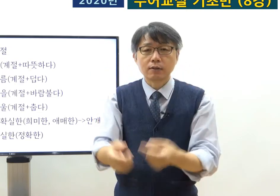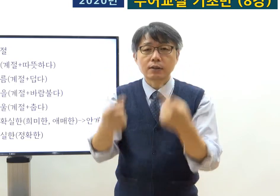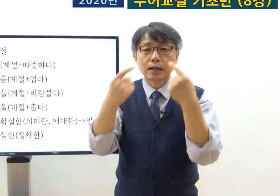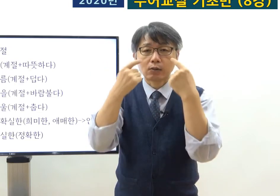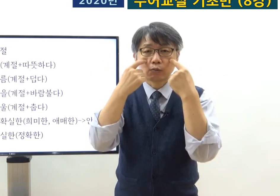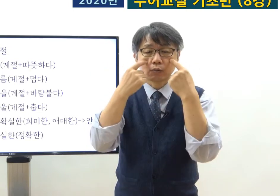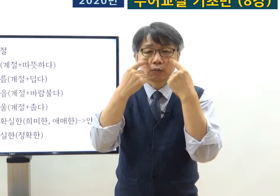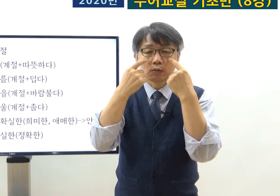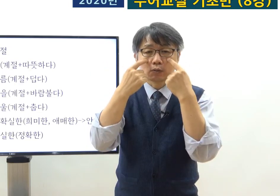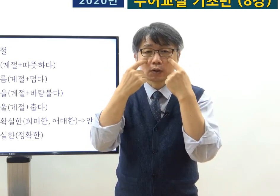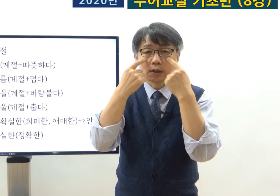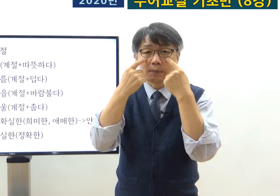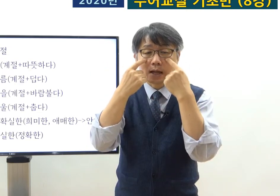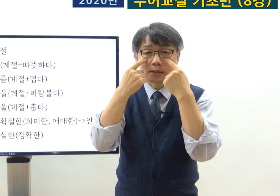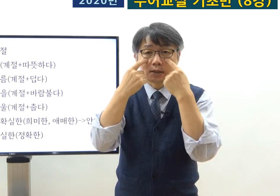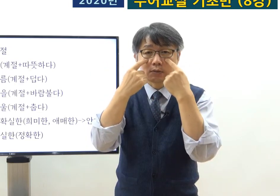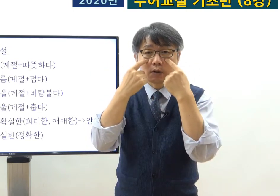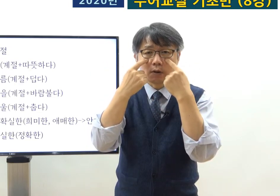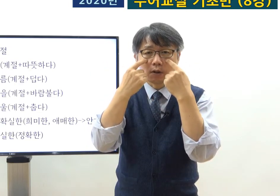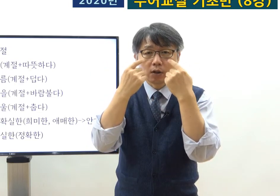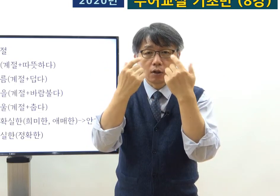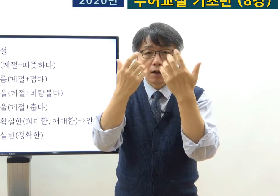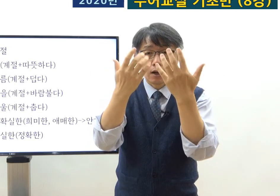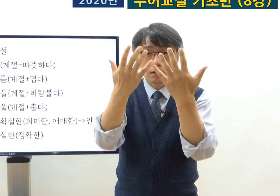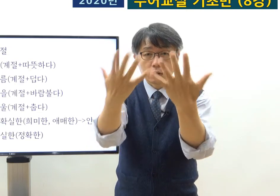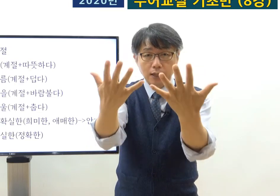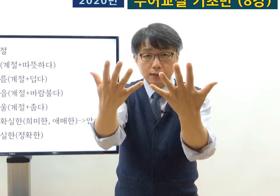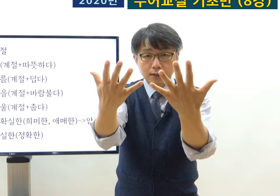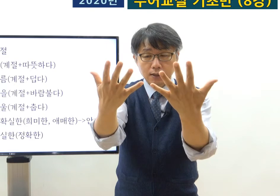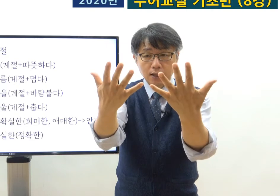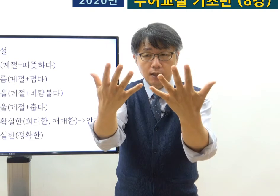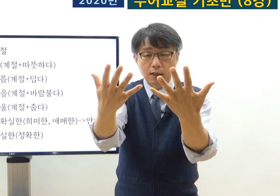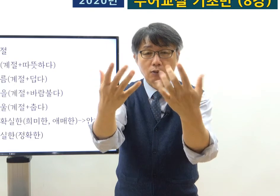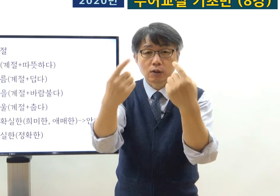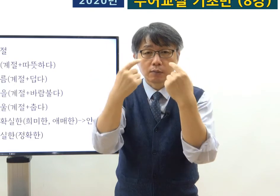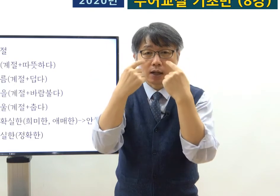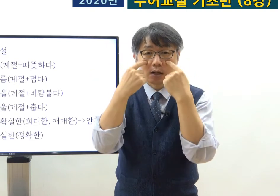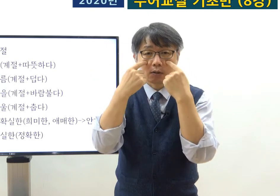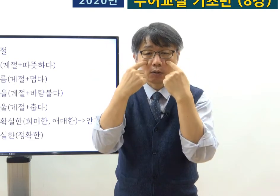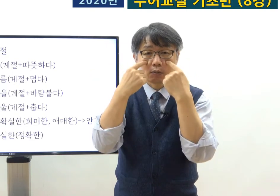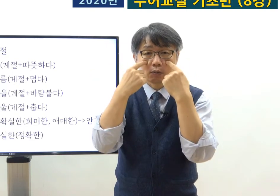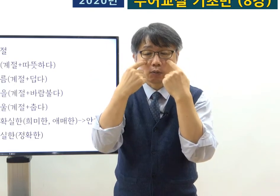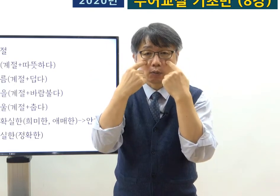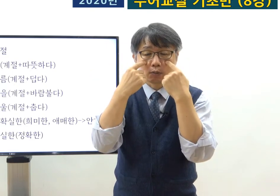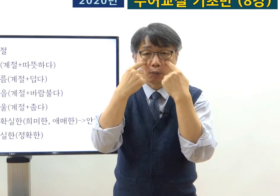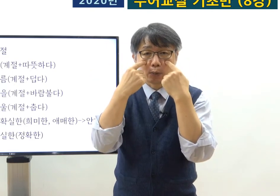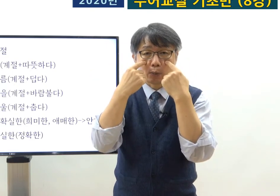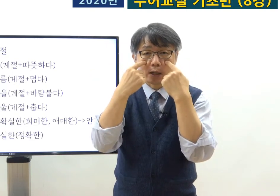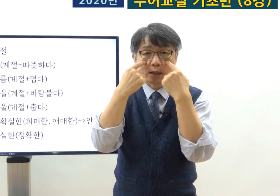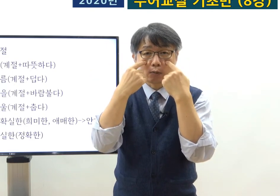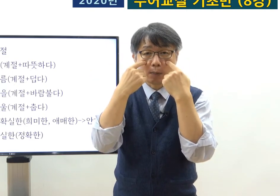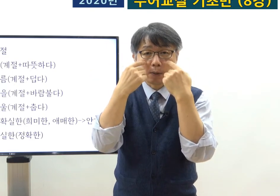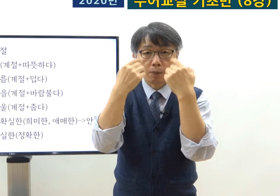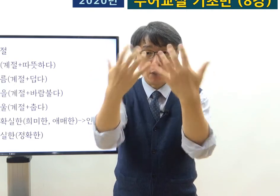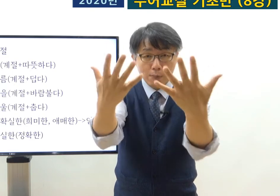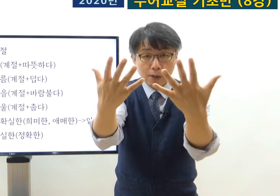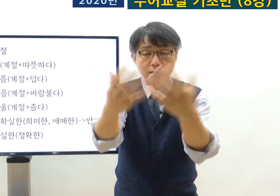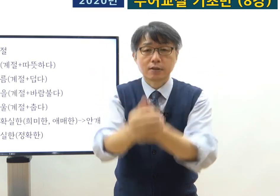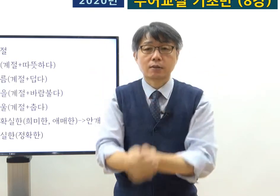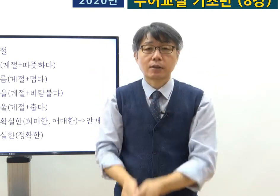자, 눈을 한번 가르치시고요. 그래, 탁 이렇게 나오는 겁니다. 모양이 눈앞에 확 펼쳐지는 겁니다.